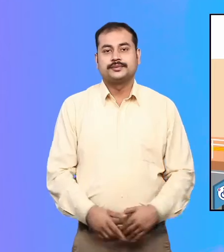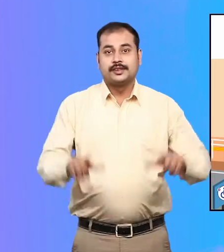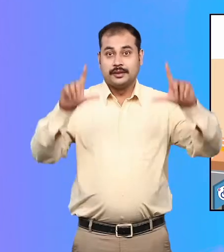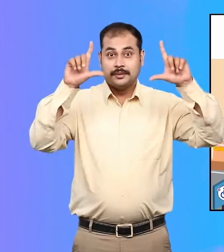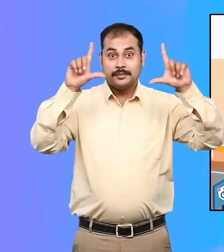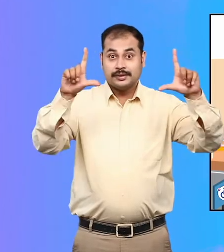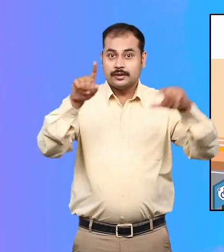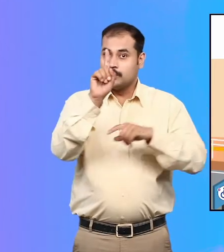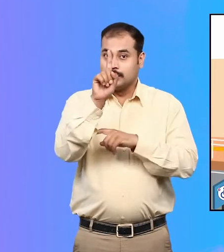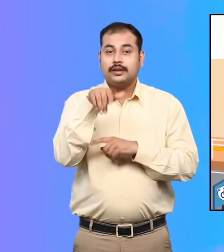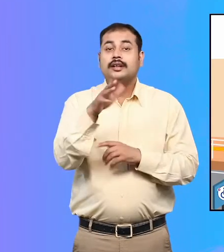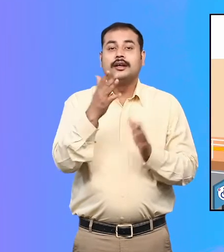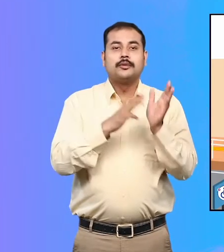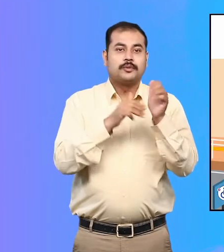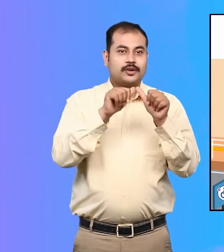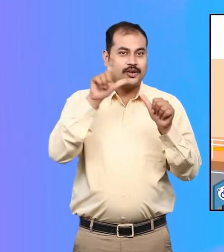एक दृश्य एक मॉल